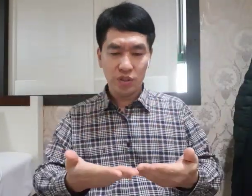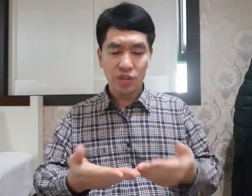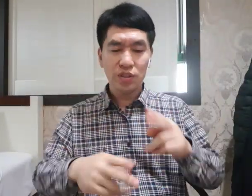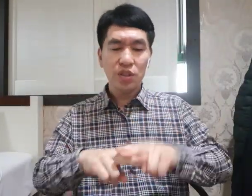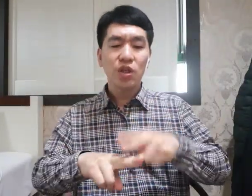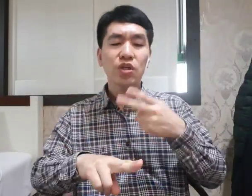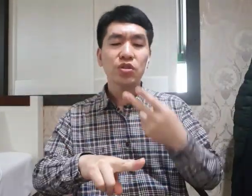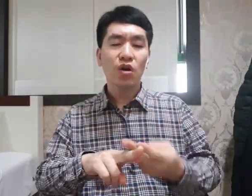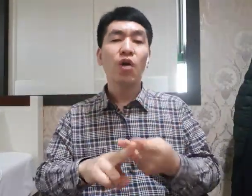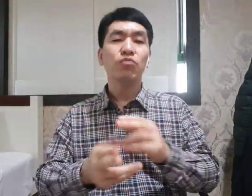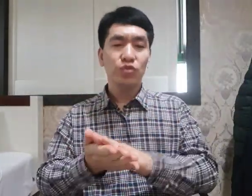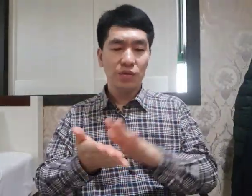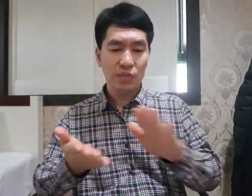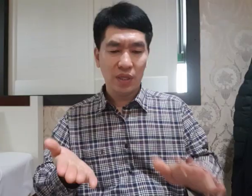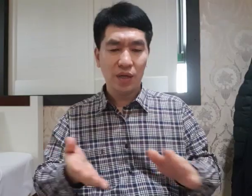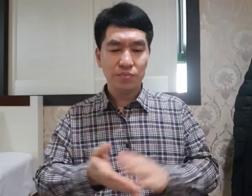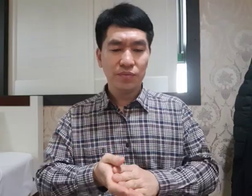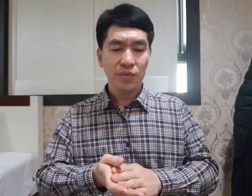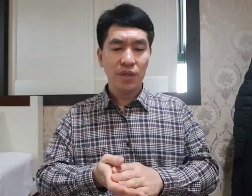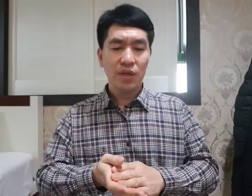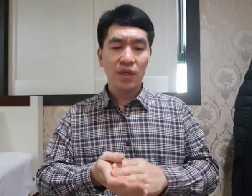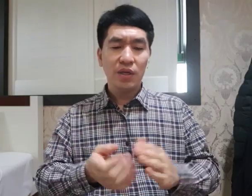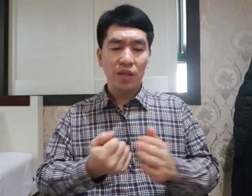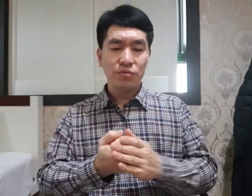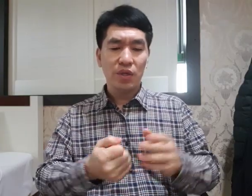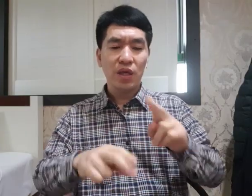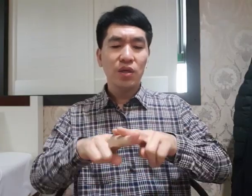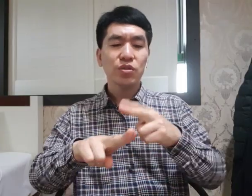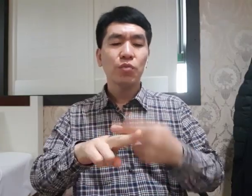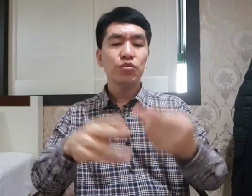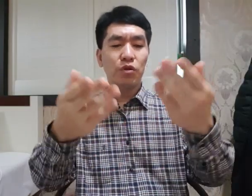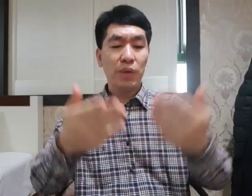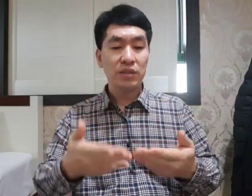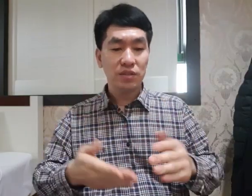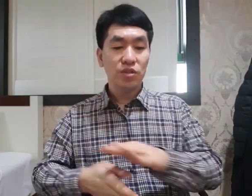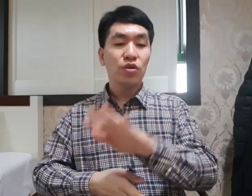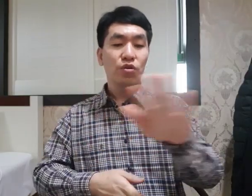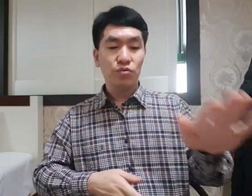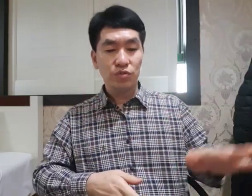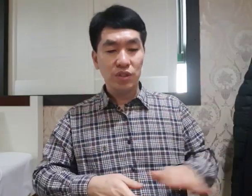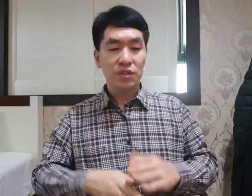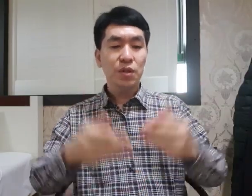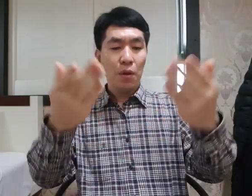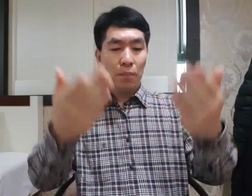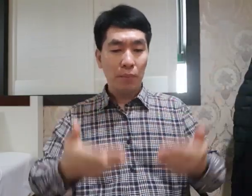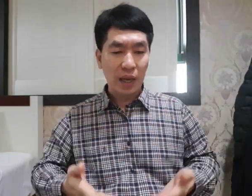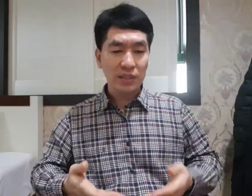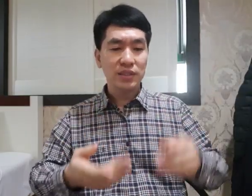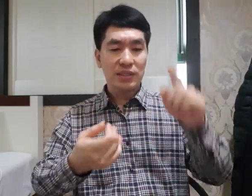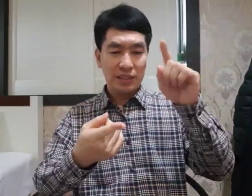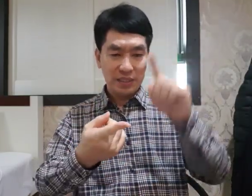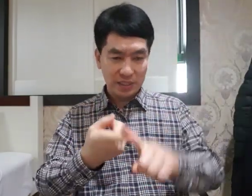주시는 선물입니다. 때문에 선물을 받은 우리는 받은